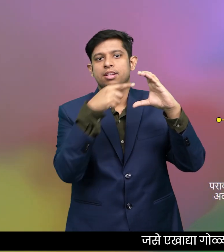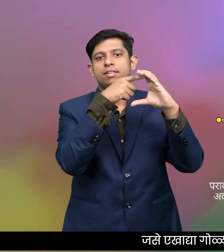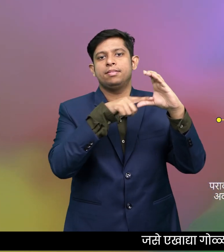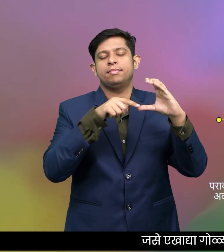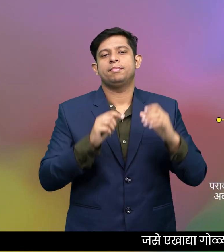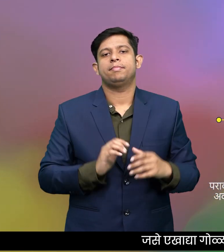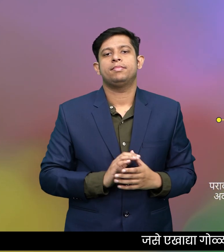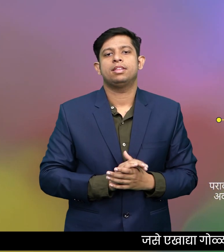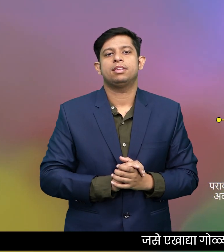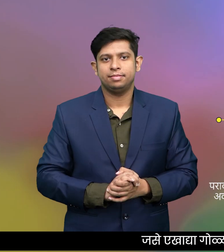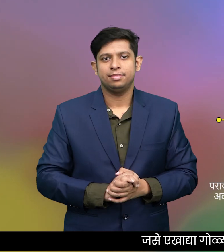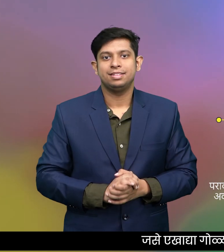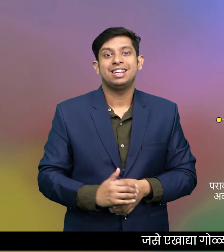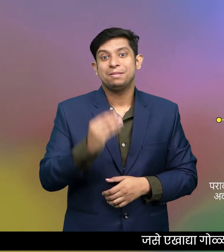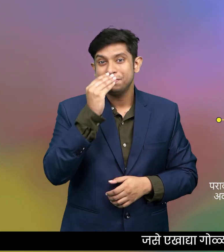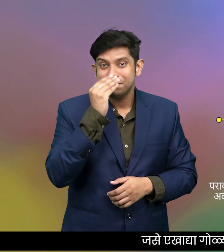पृष्ठभागासारखे.